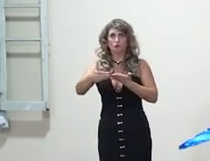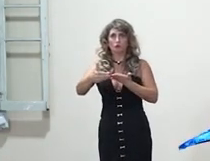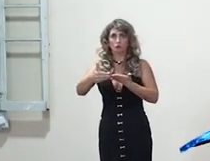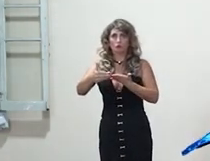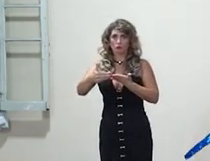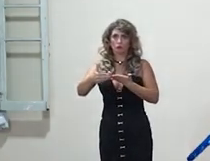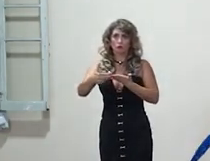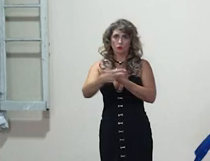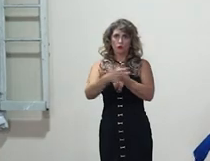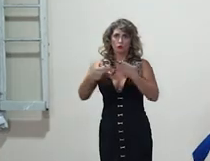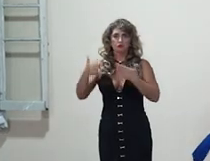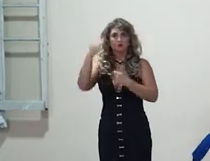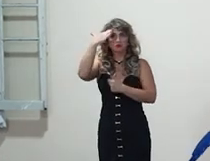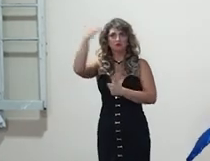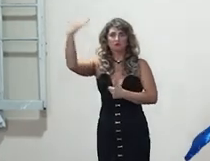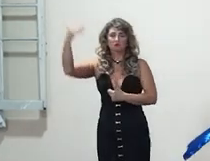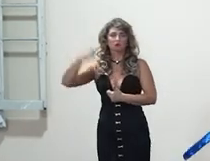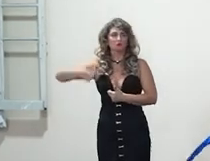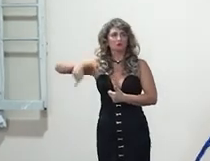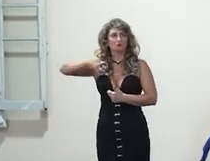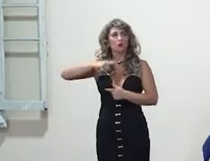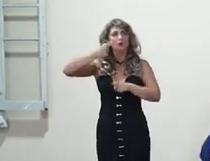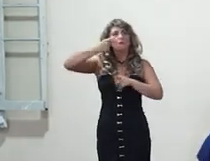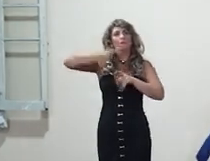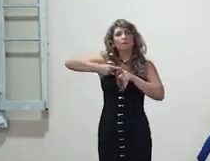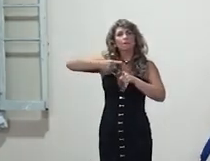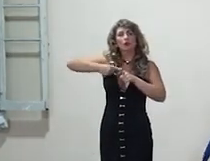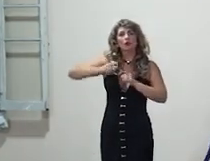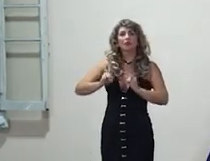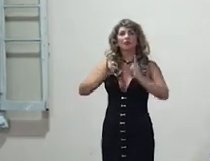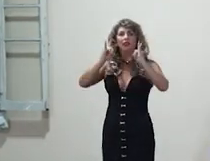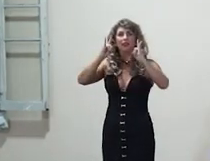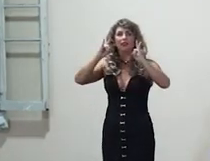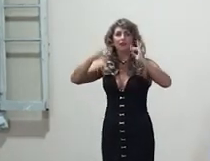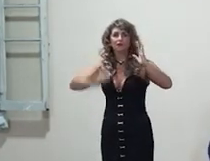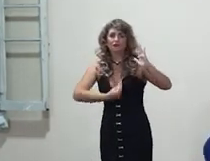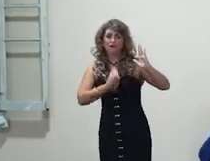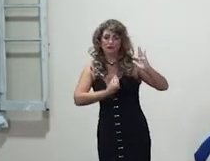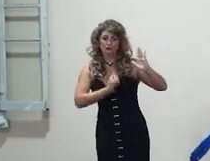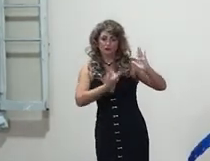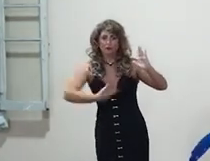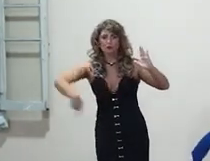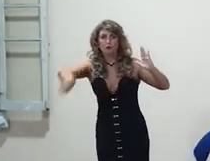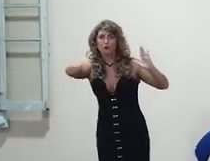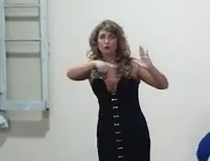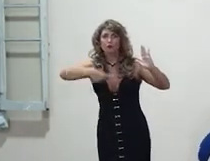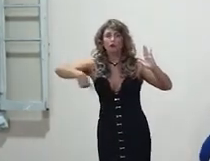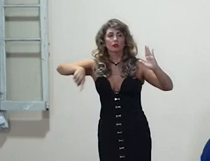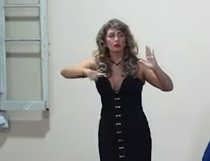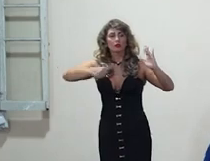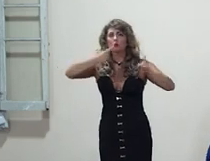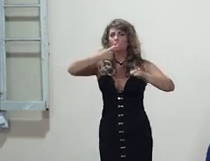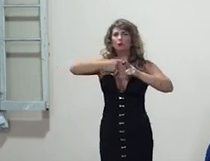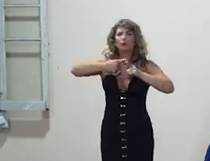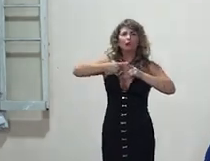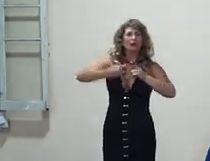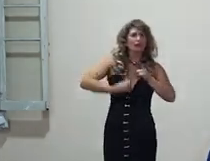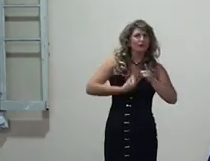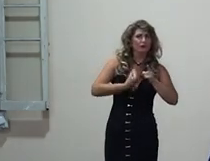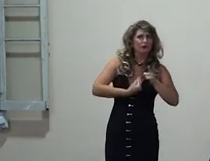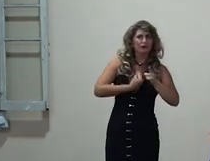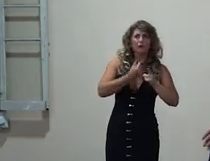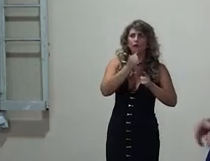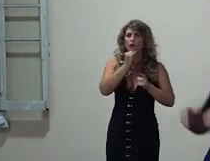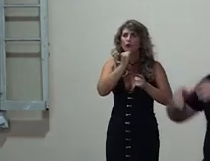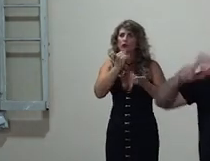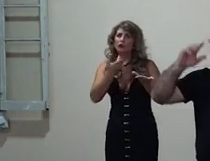um caso de sucesso, porque está em pé. E por que que está em pé? Qual é a diferença do